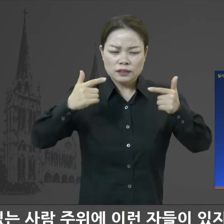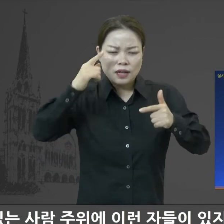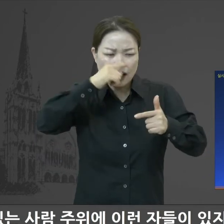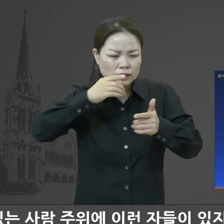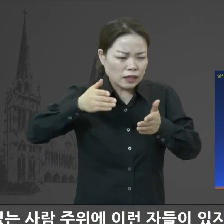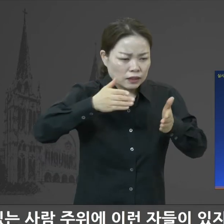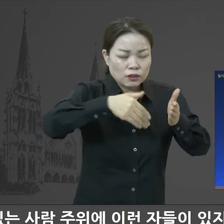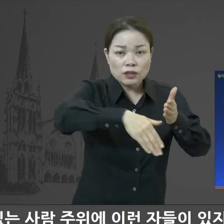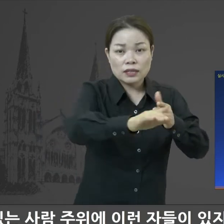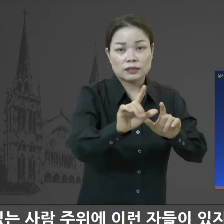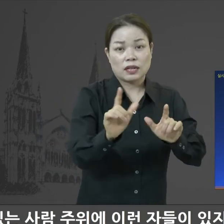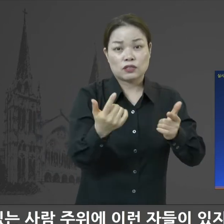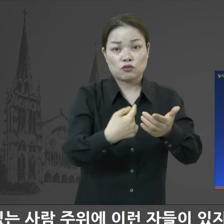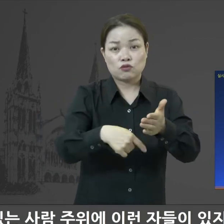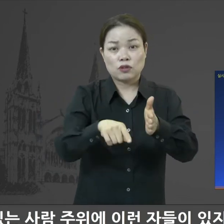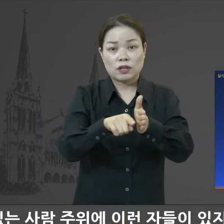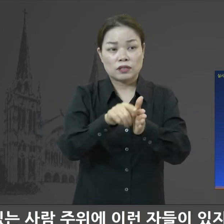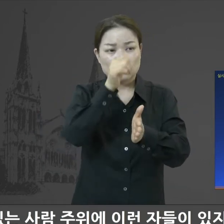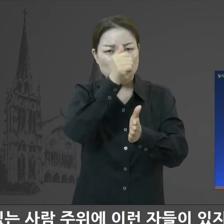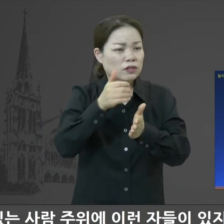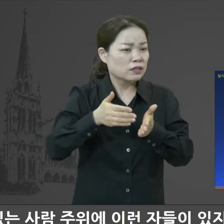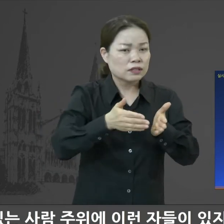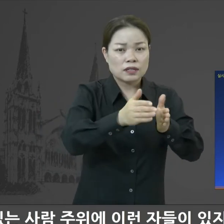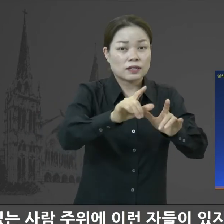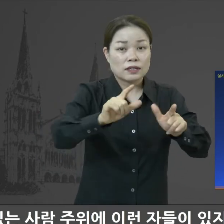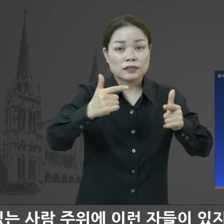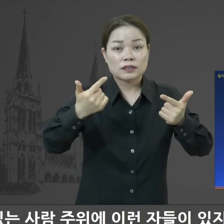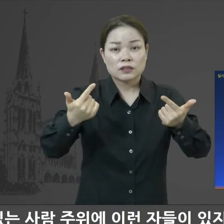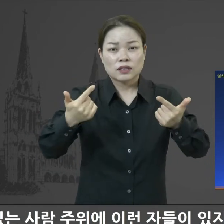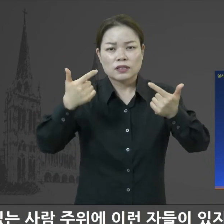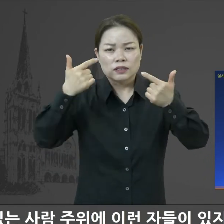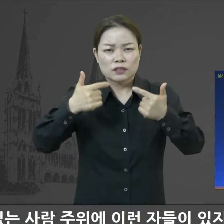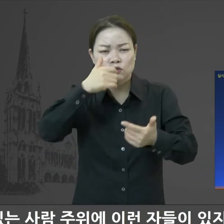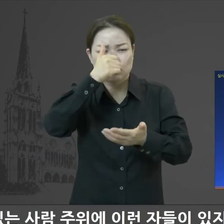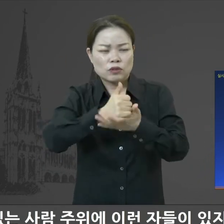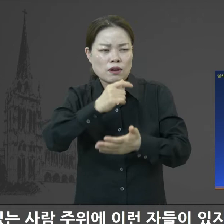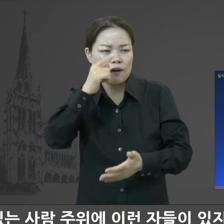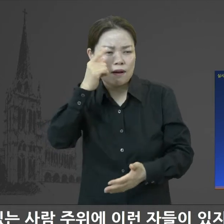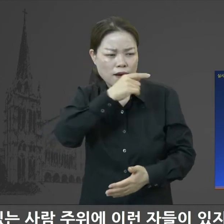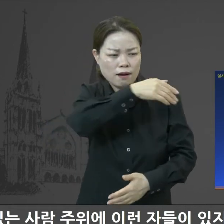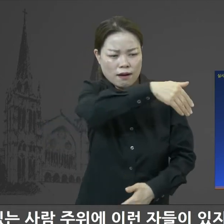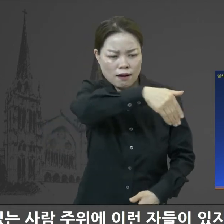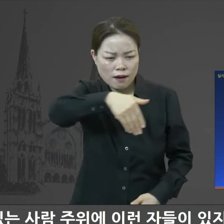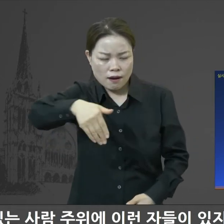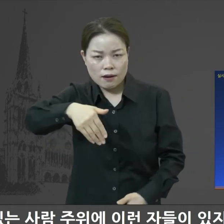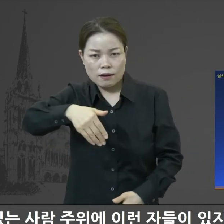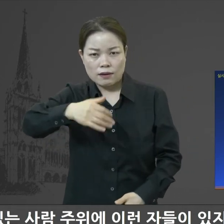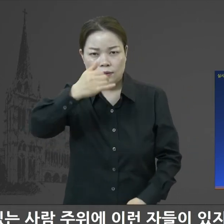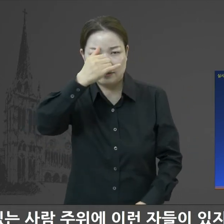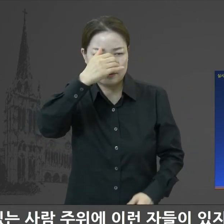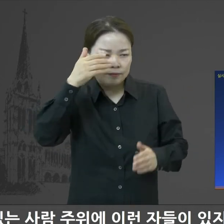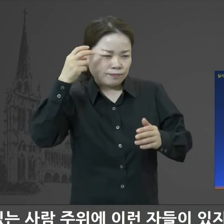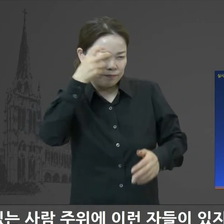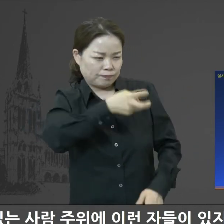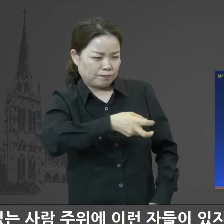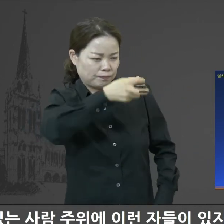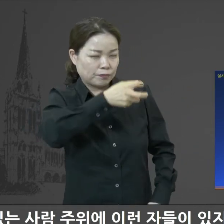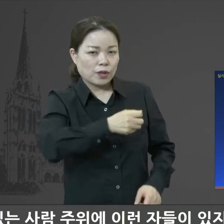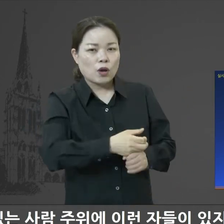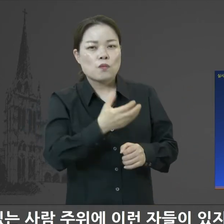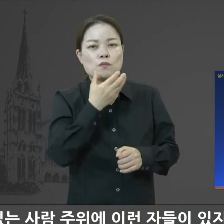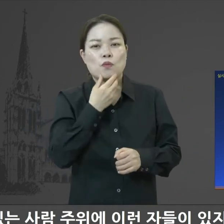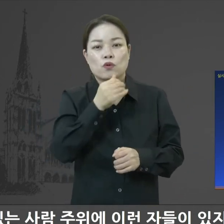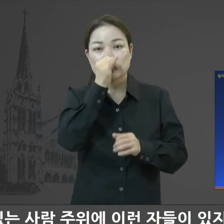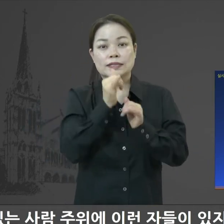길로 가지 않기 위해서, 죄의 길로 가지 않기 위해서 늘 죄악을 경계하며 예의주시하는 사람이 바로 복